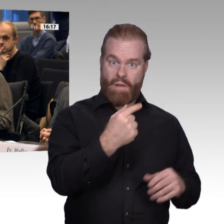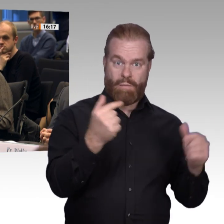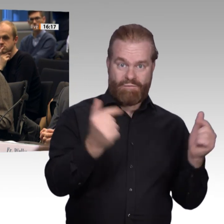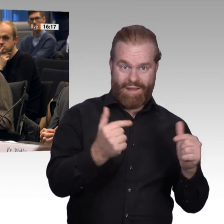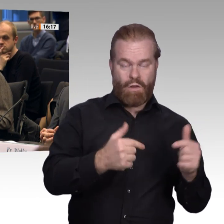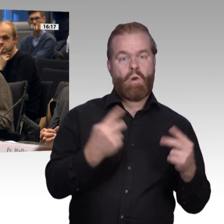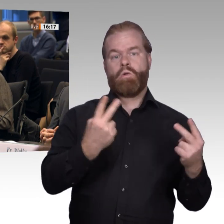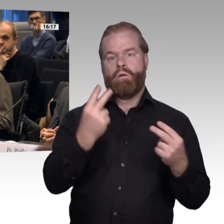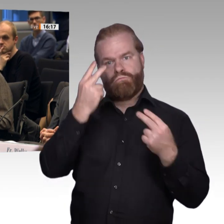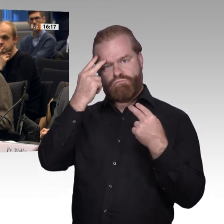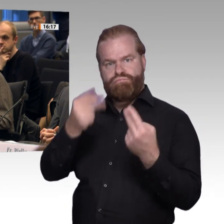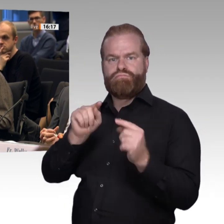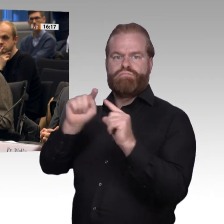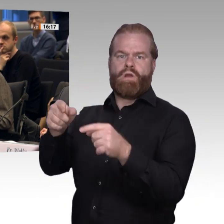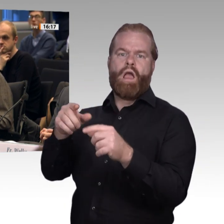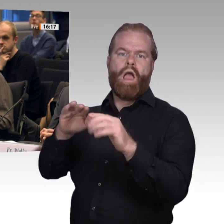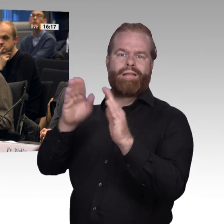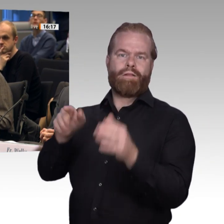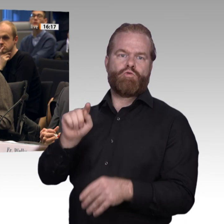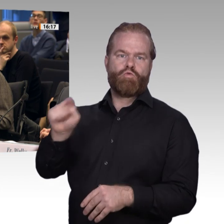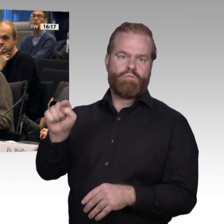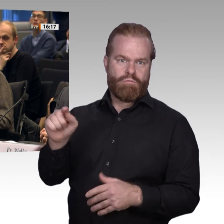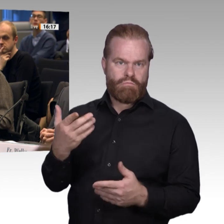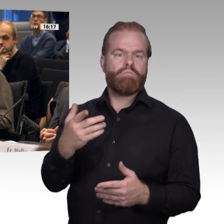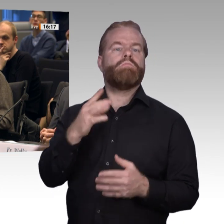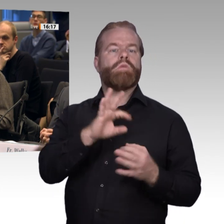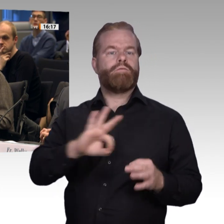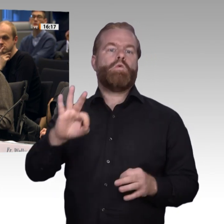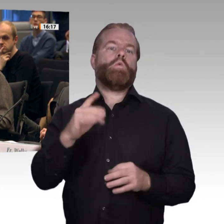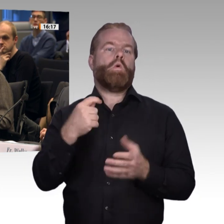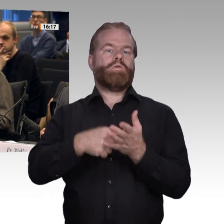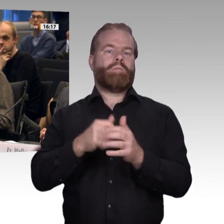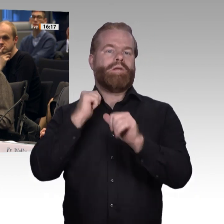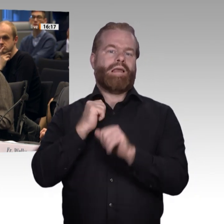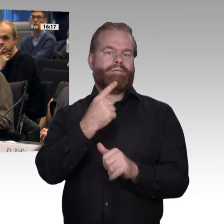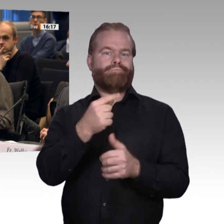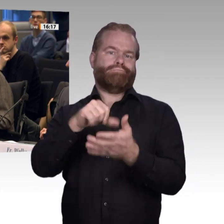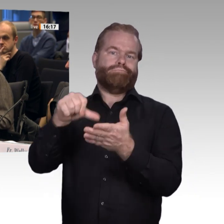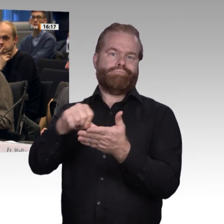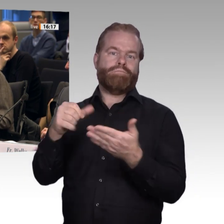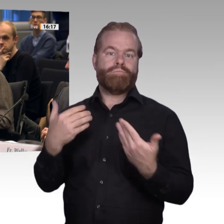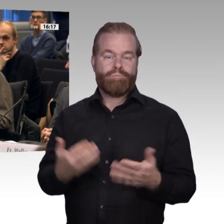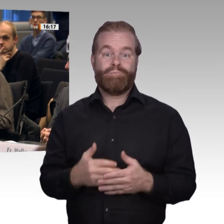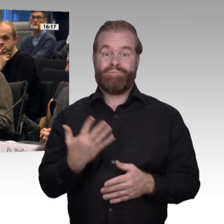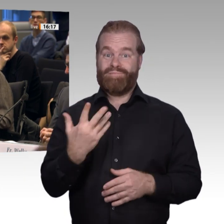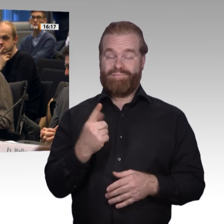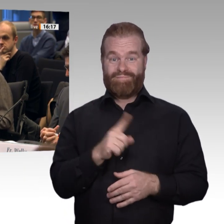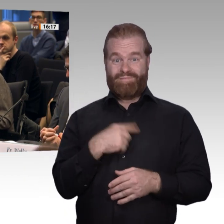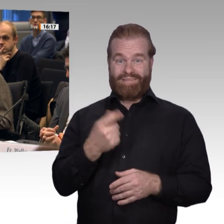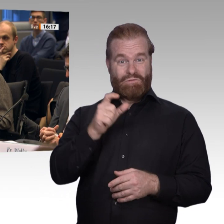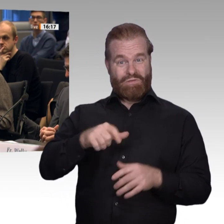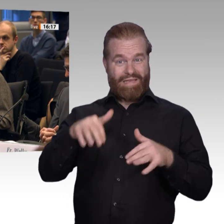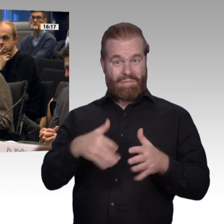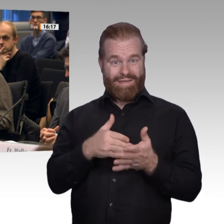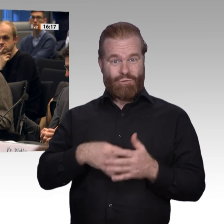diese 7 Tage die Woche 24 Stunden am Tag sicher. Wir sind 365 Tage im Jahr permanent auf